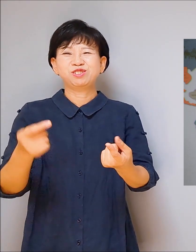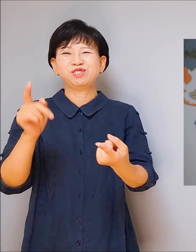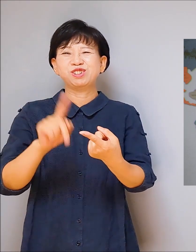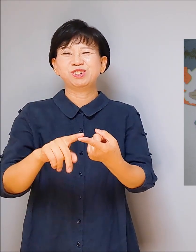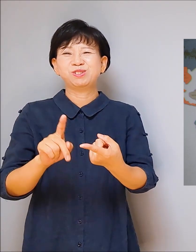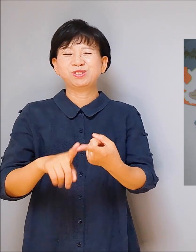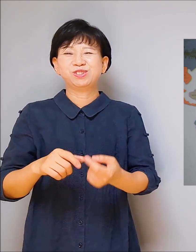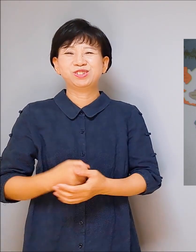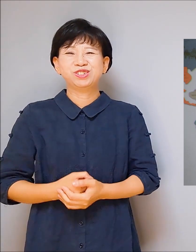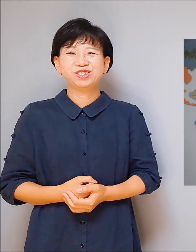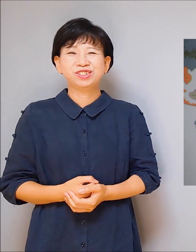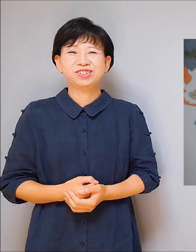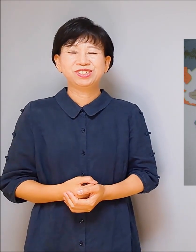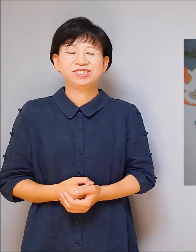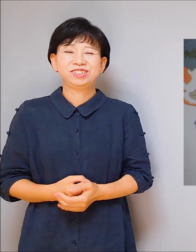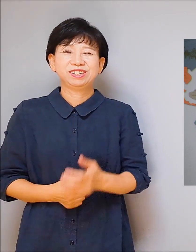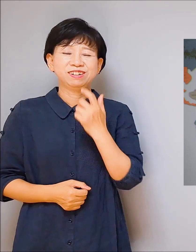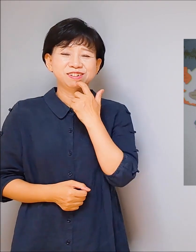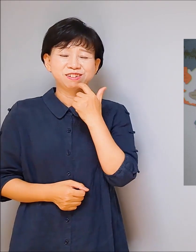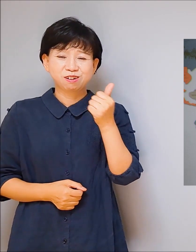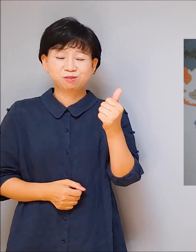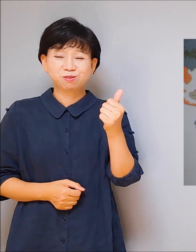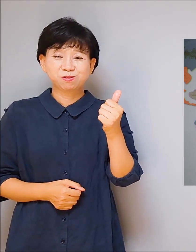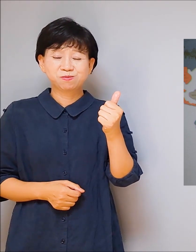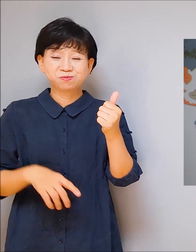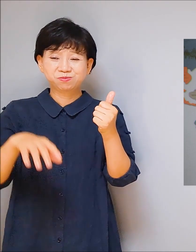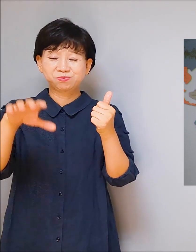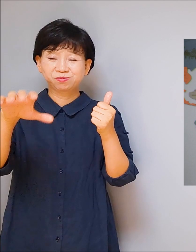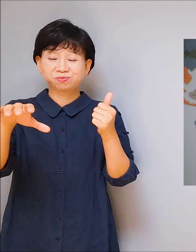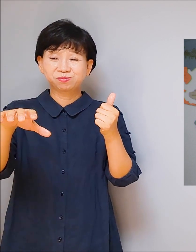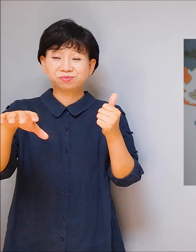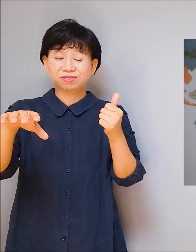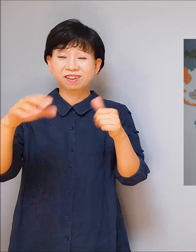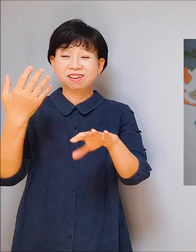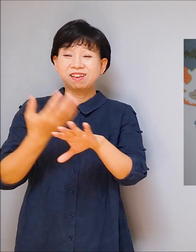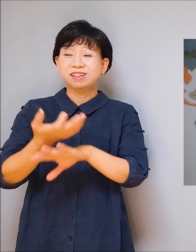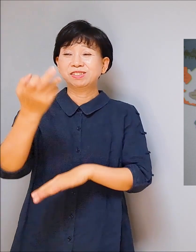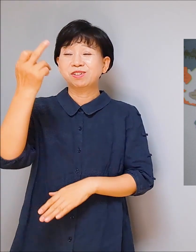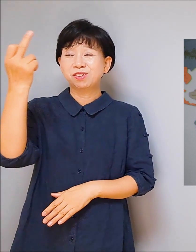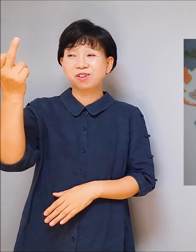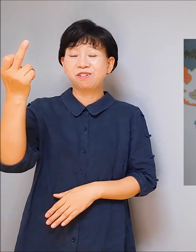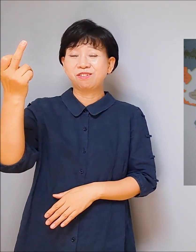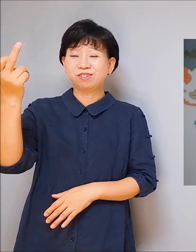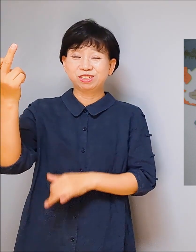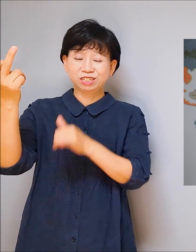여전히 야곱의 눈앞엔 에서가 보이고